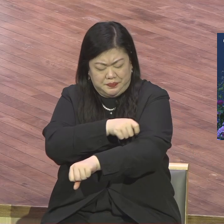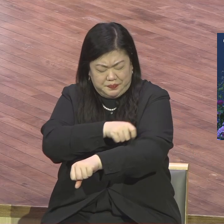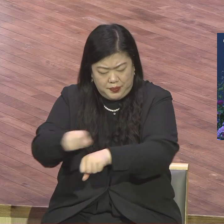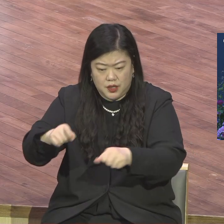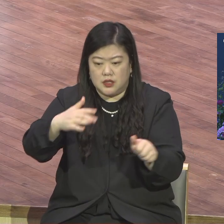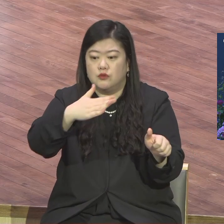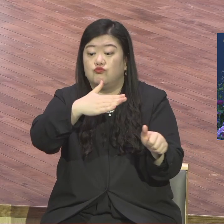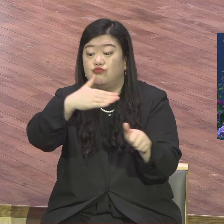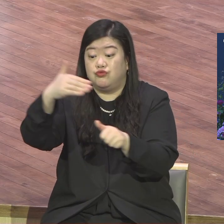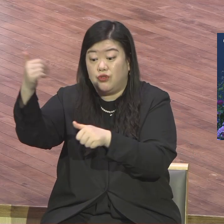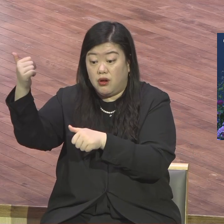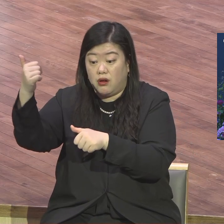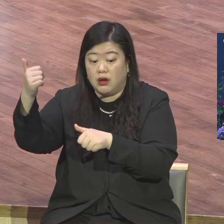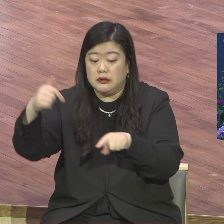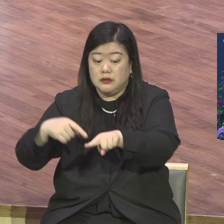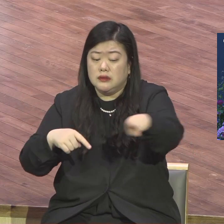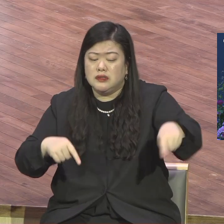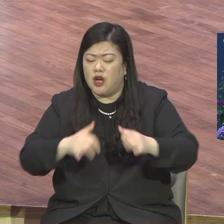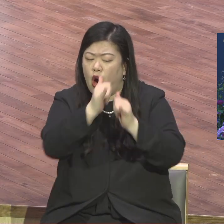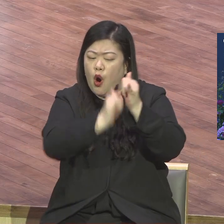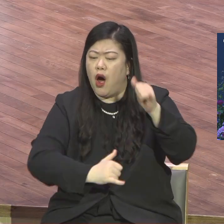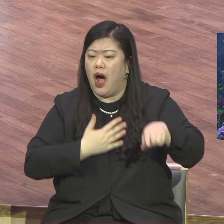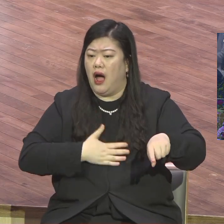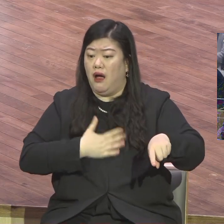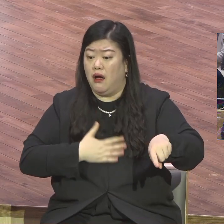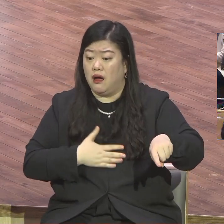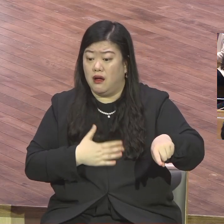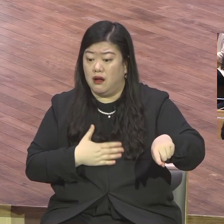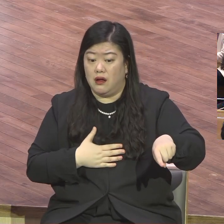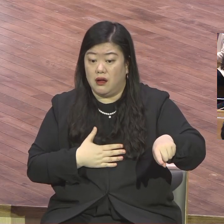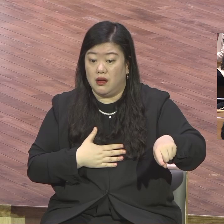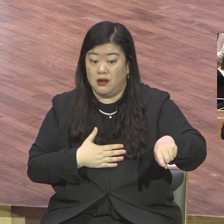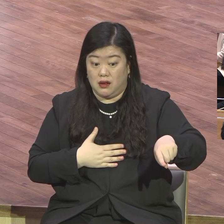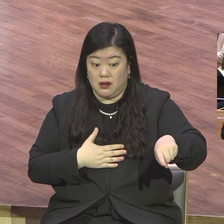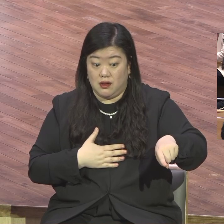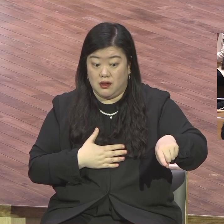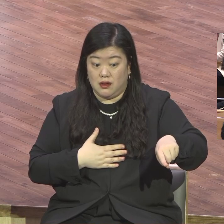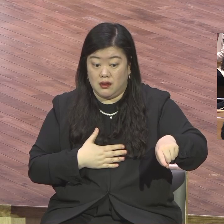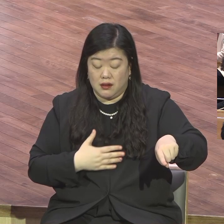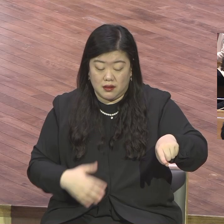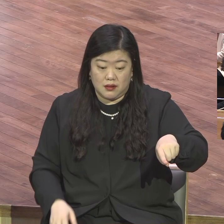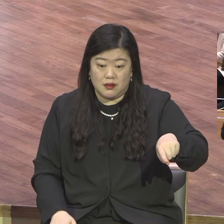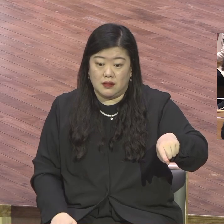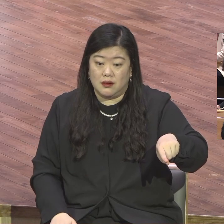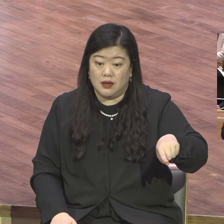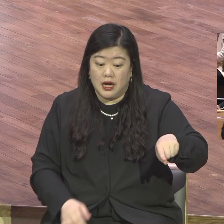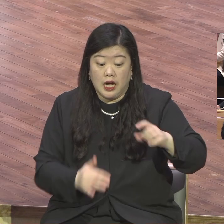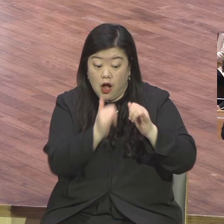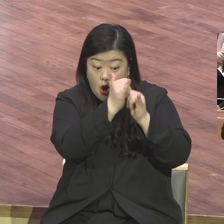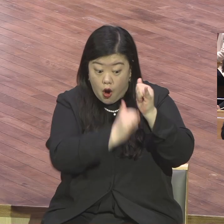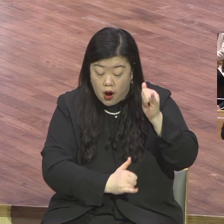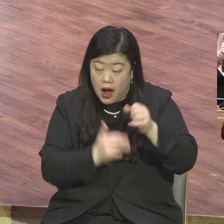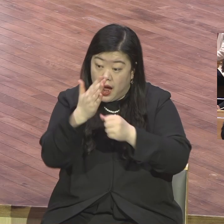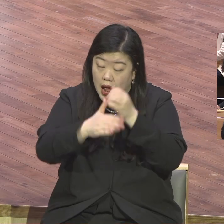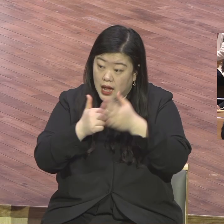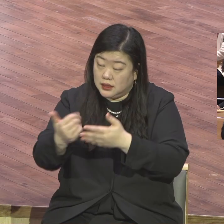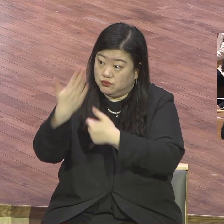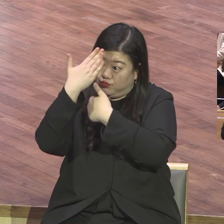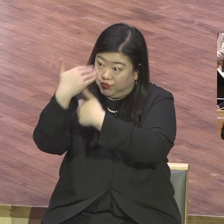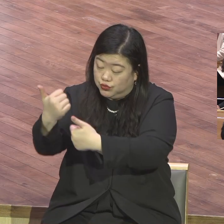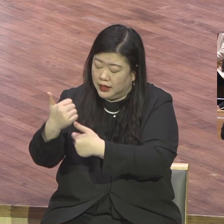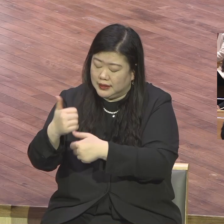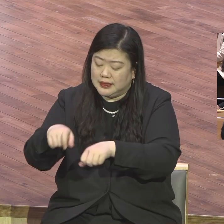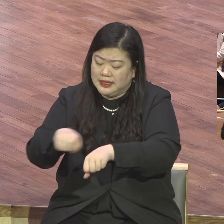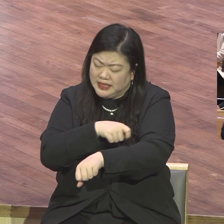말이에요. 특별히 선택된 민족이다. 그런데 이런 선택뿐만 아니라 다양한